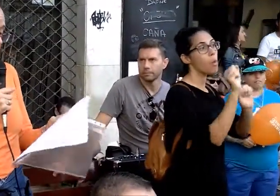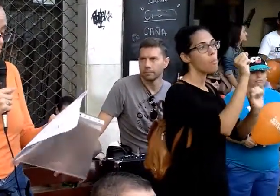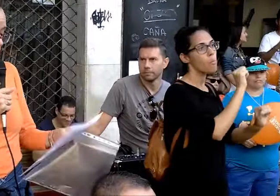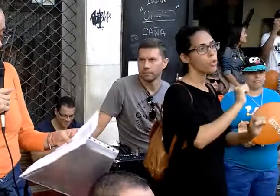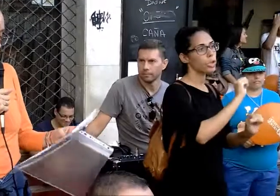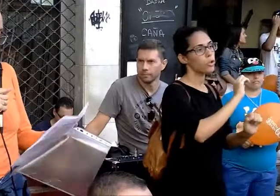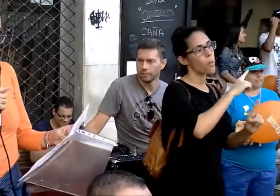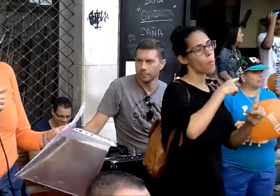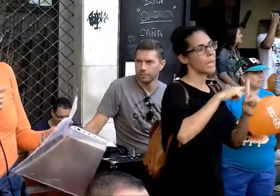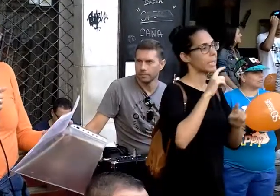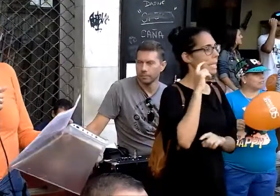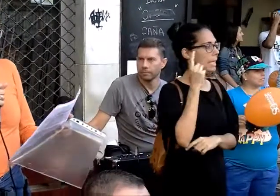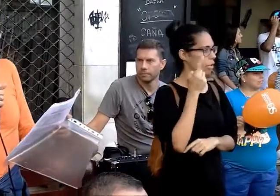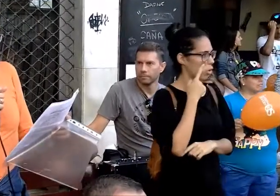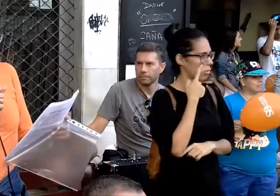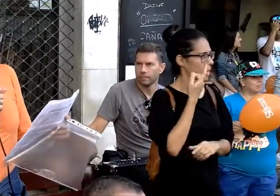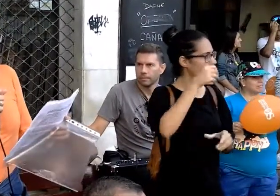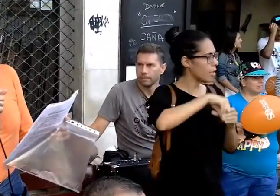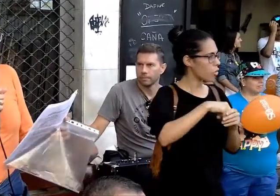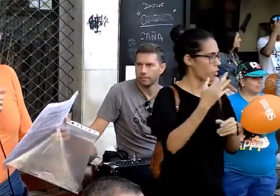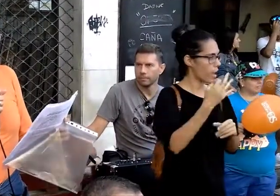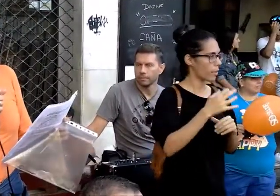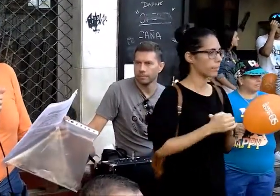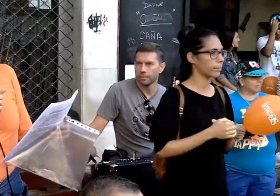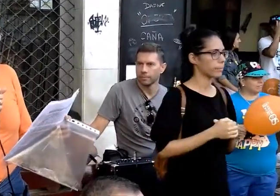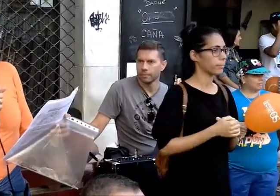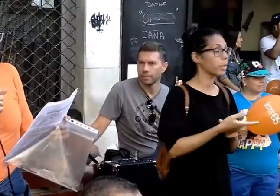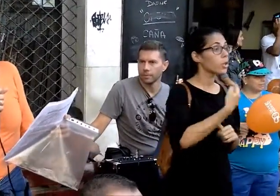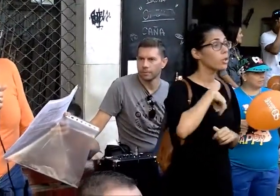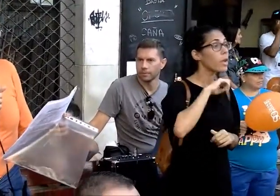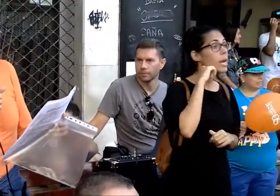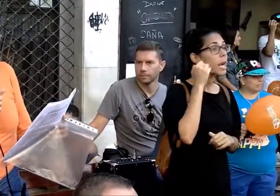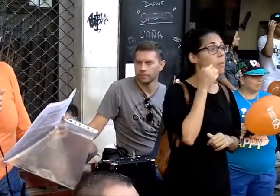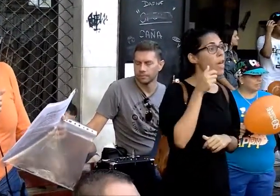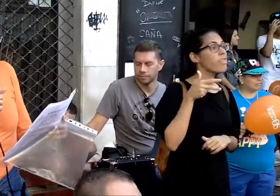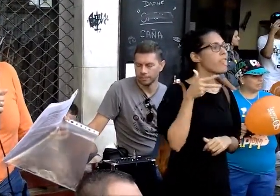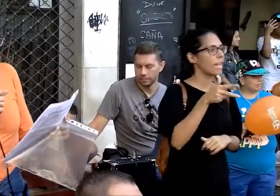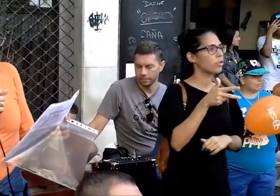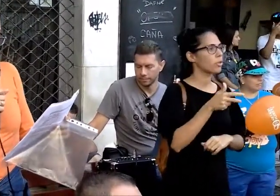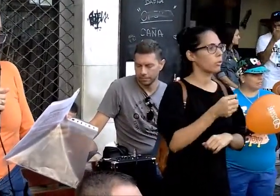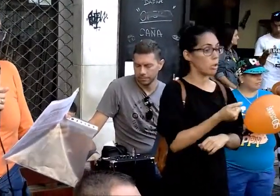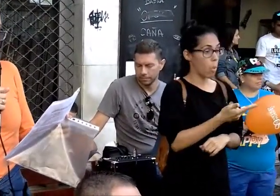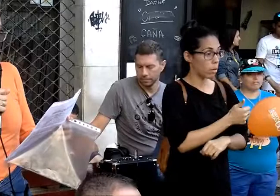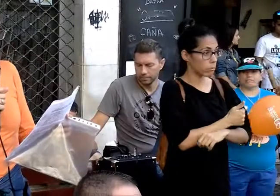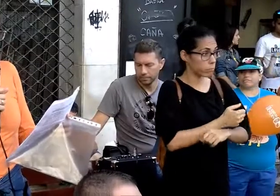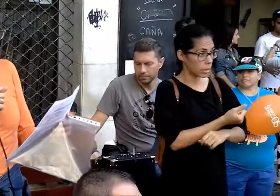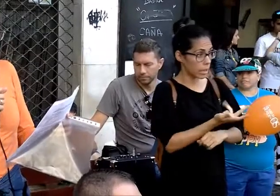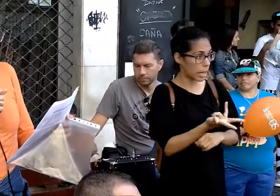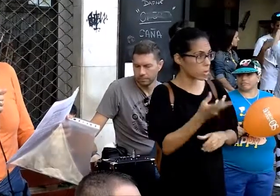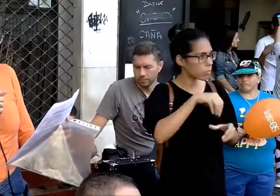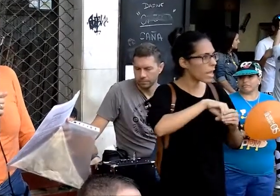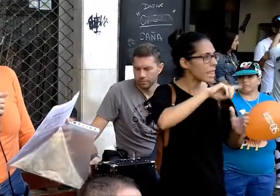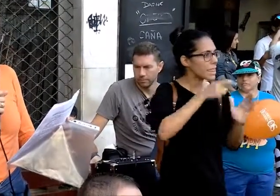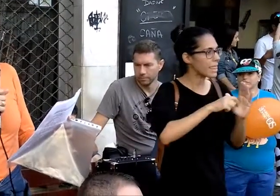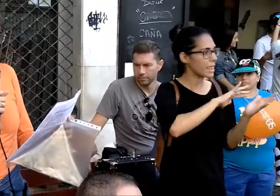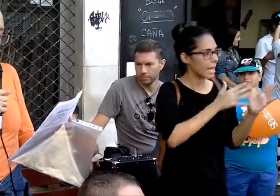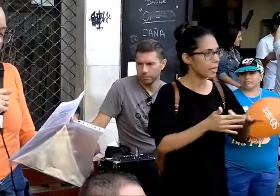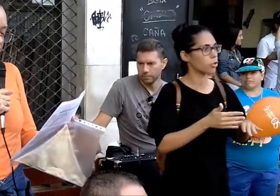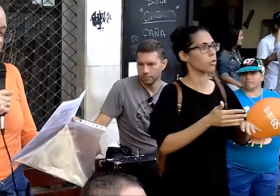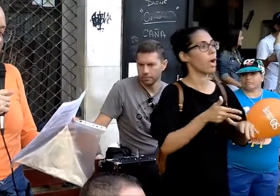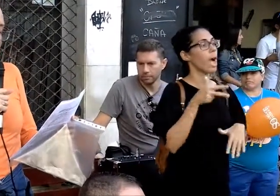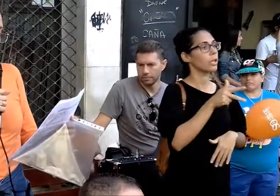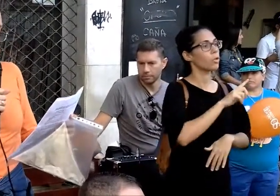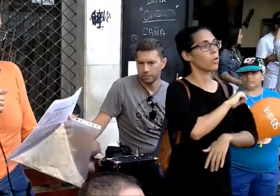detección. Reclamamos nuestro derecho a plena ciudadanía, nuestro acceso al deporte, a la